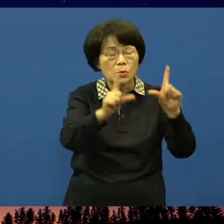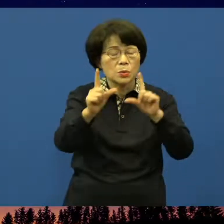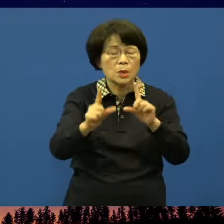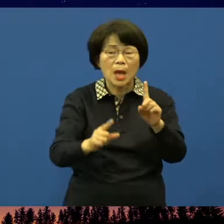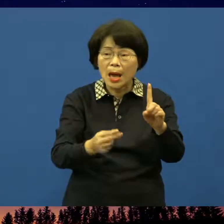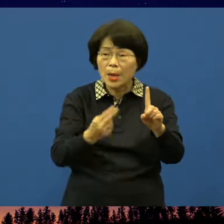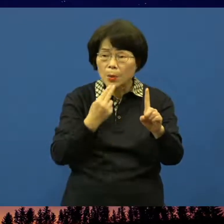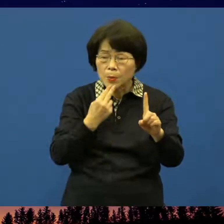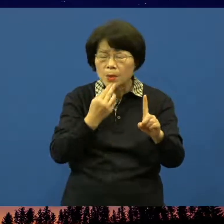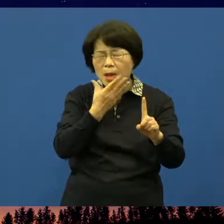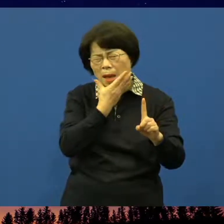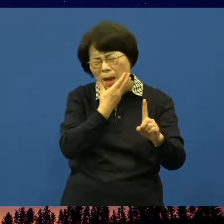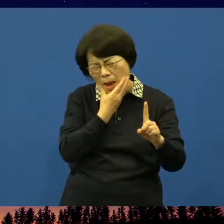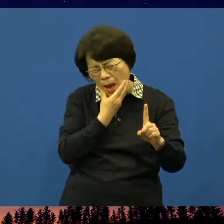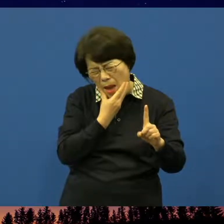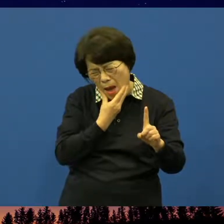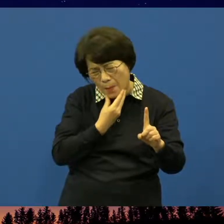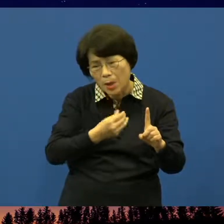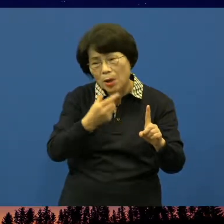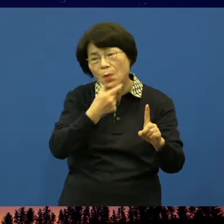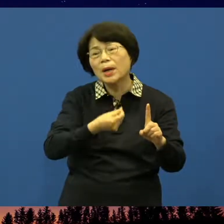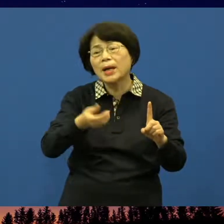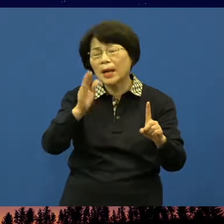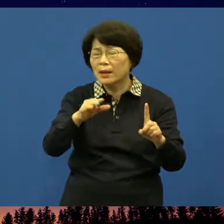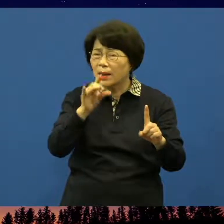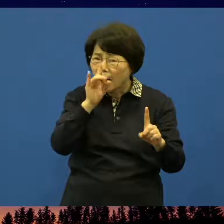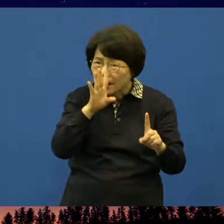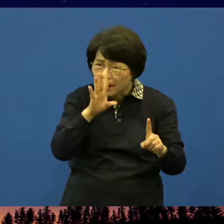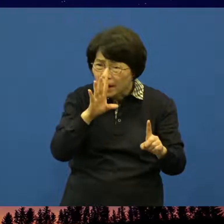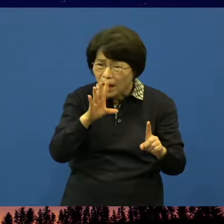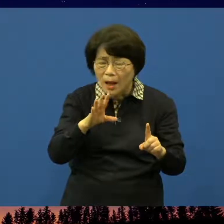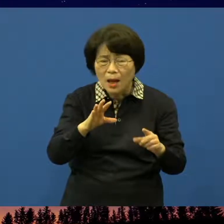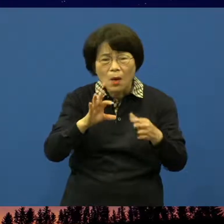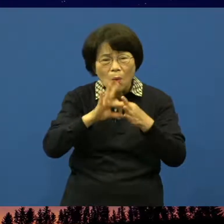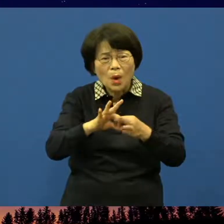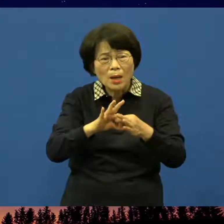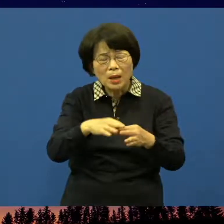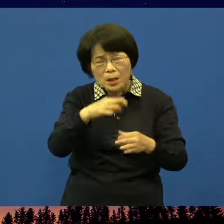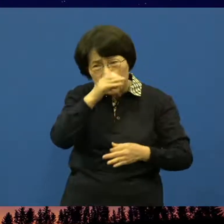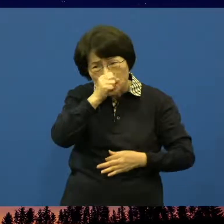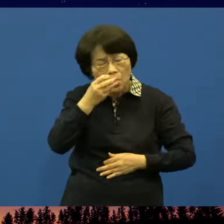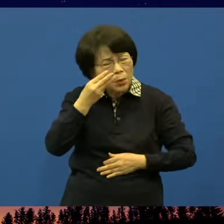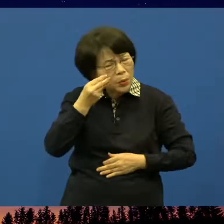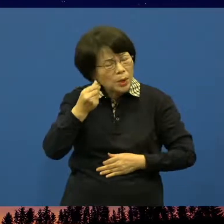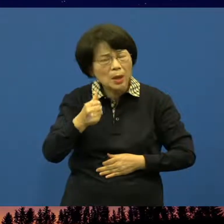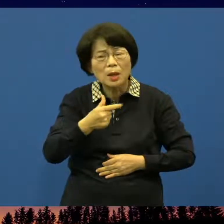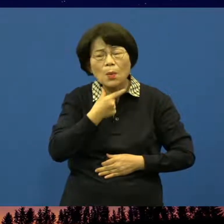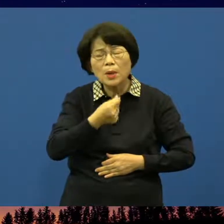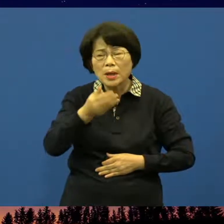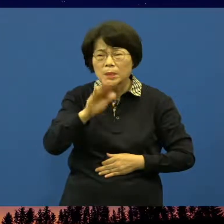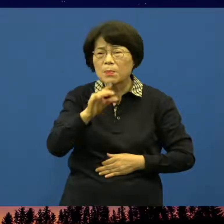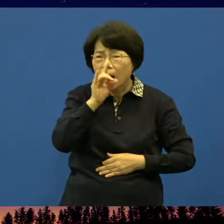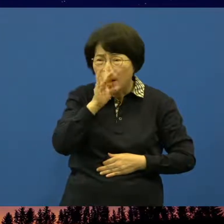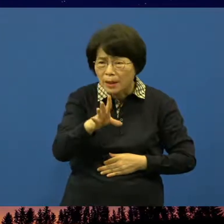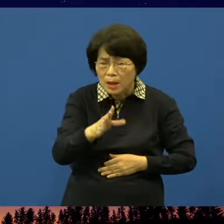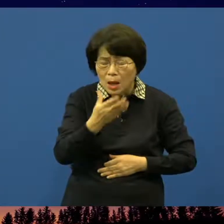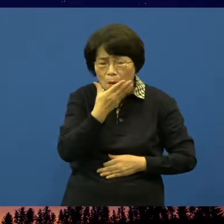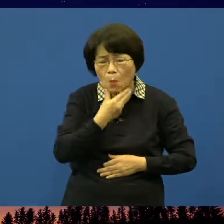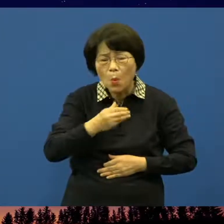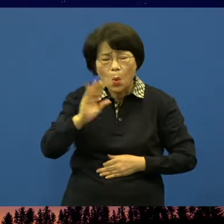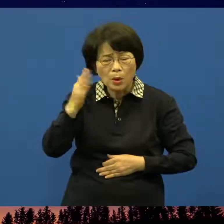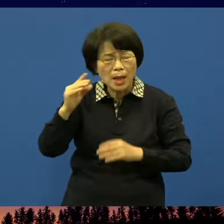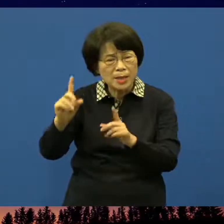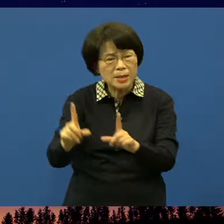아무리 행복하게 살려고 해도 행복이 안 되고, 아무리 좋은 관계를 유지하고 싶어도 안 되고, 아무리 내 인생을 복되게 살고 싶어도